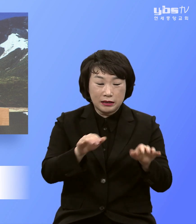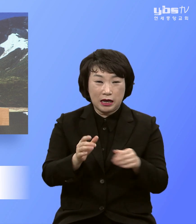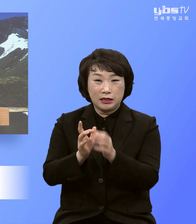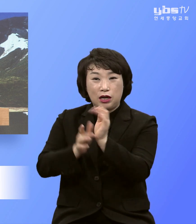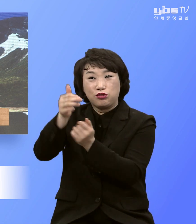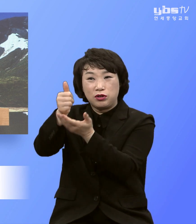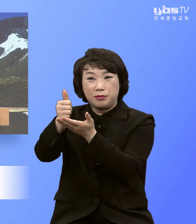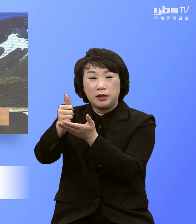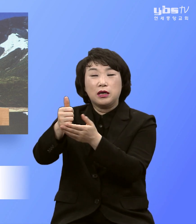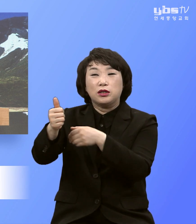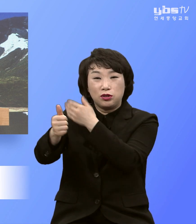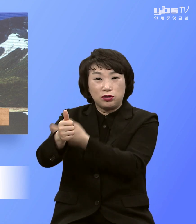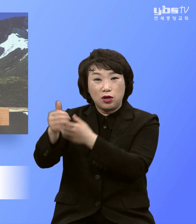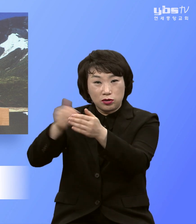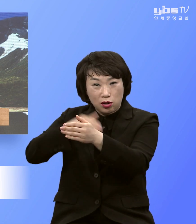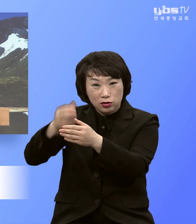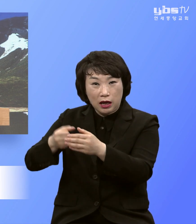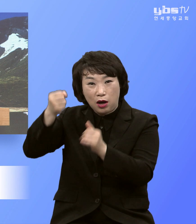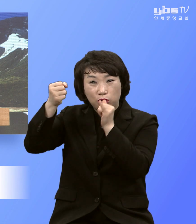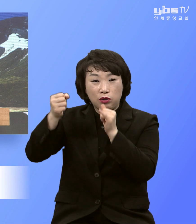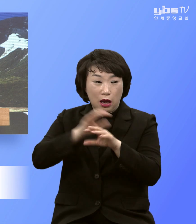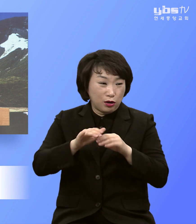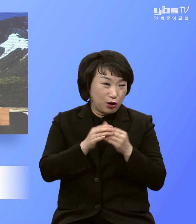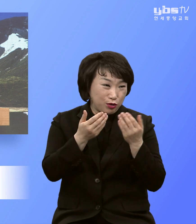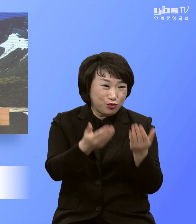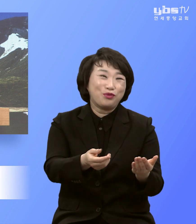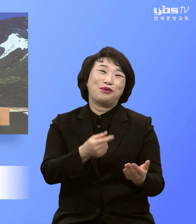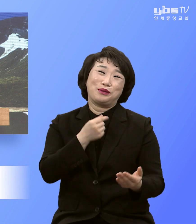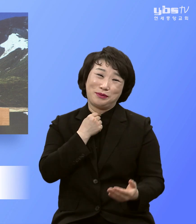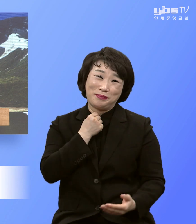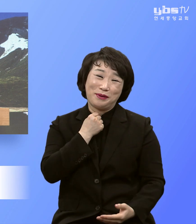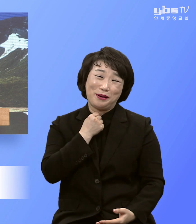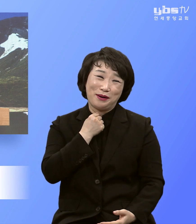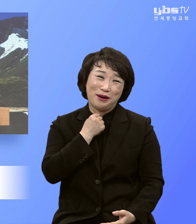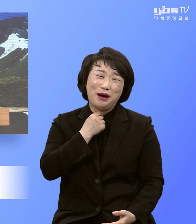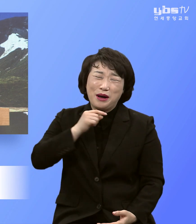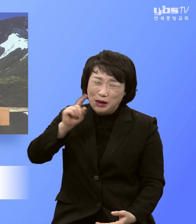자신의 절대 능력으로 해결해 주시려고